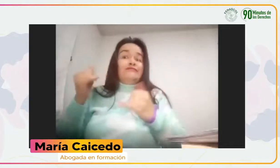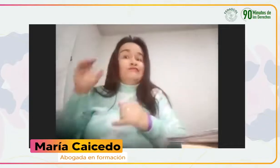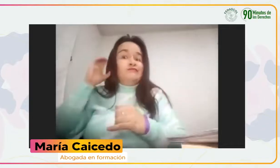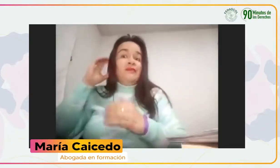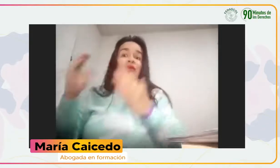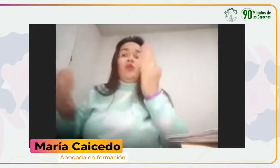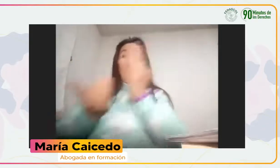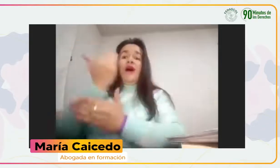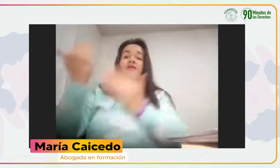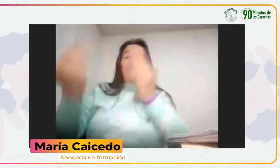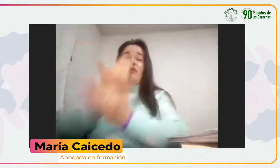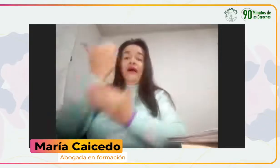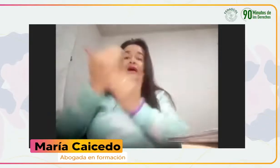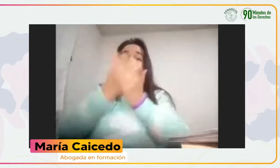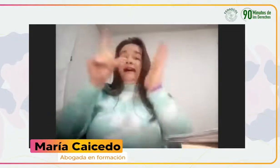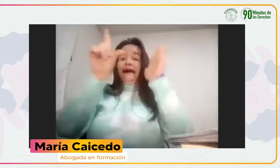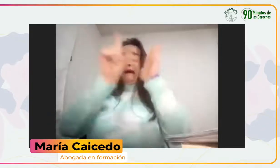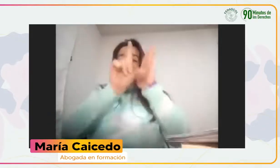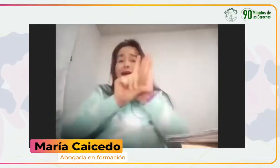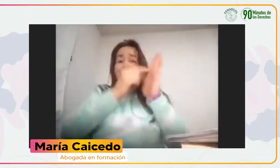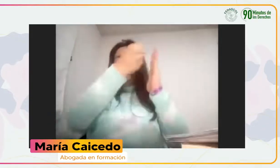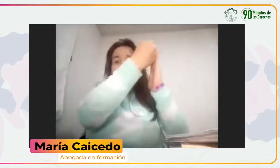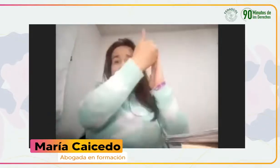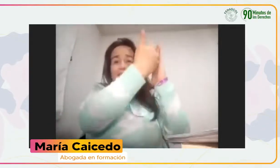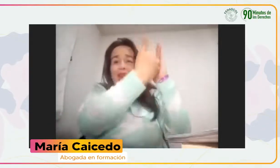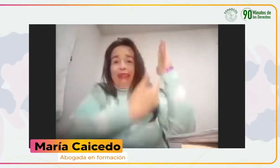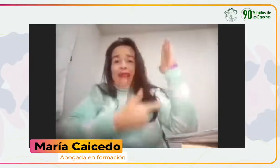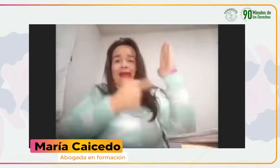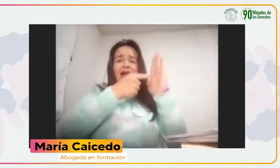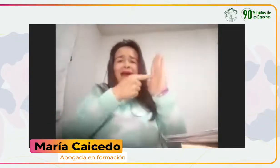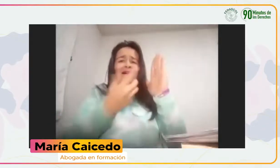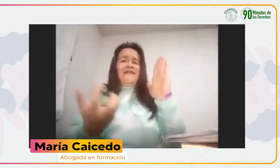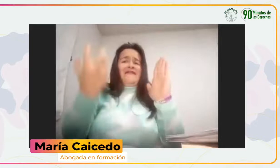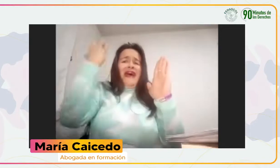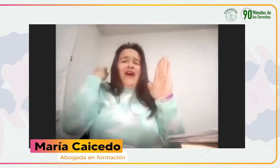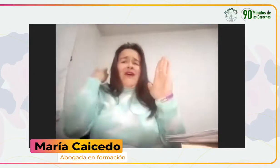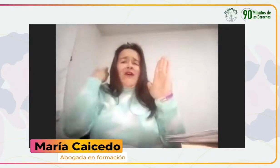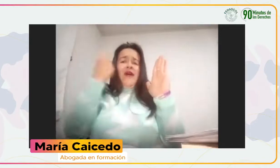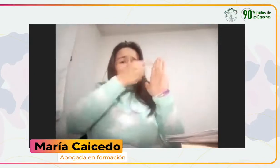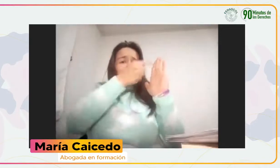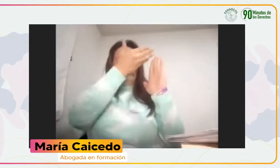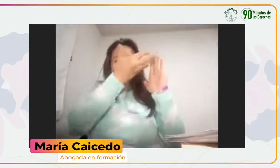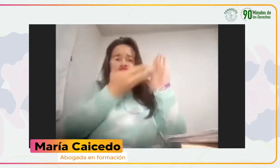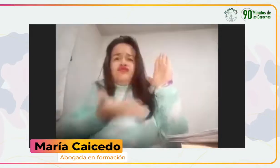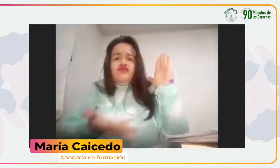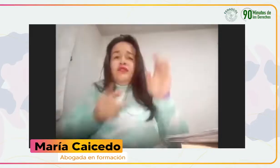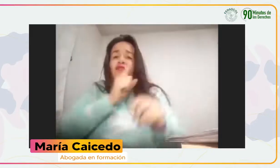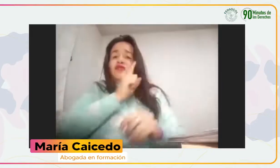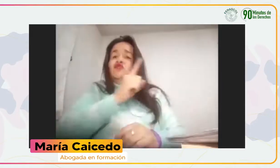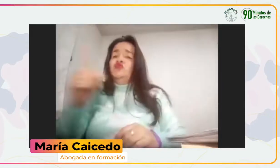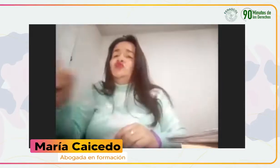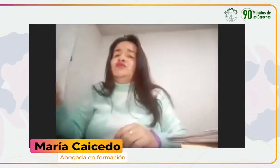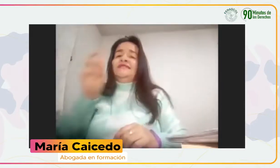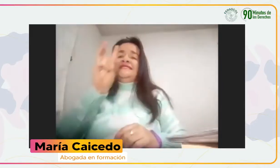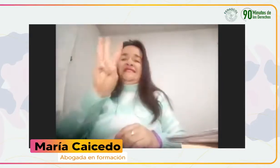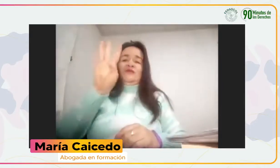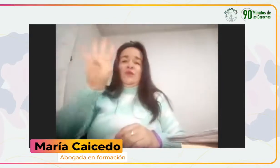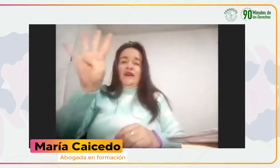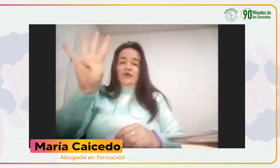estos momentos las mujeres sordas, entendemos que de pronto tenemos muchas leyes que nos